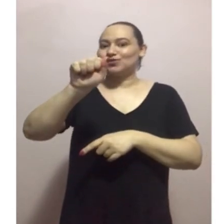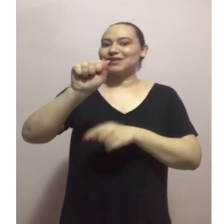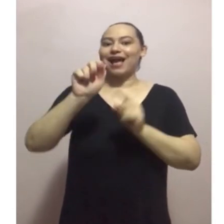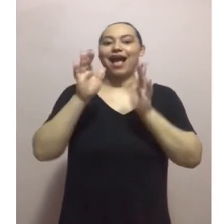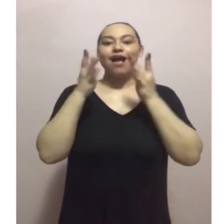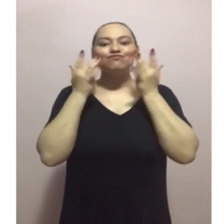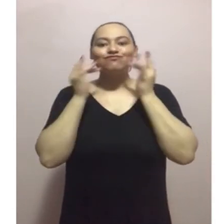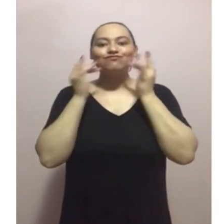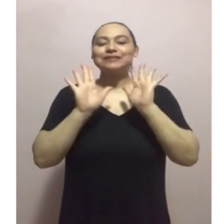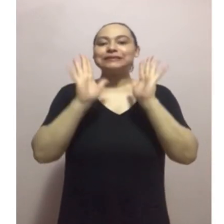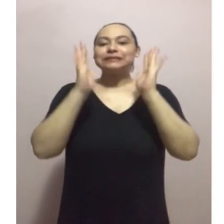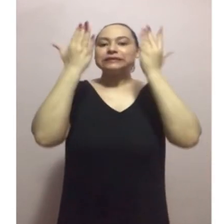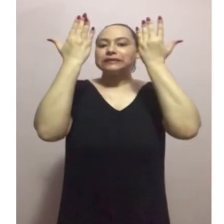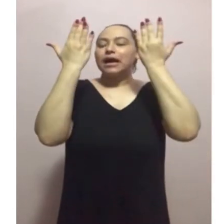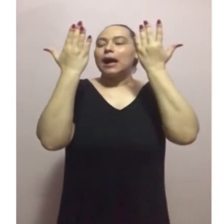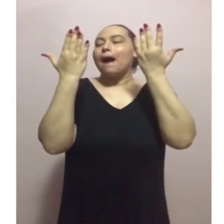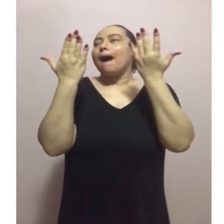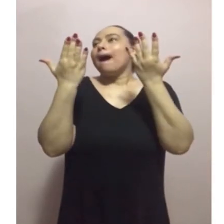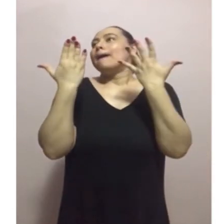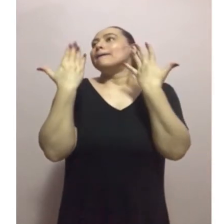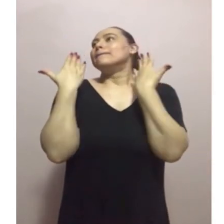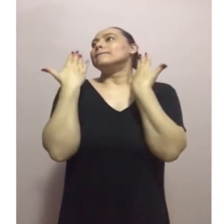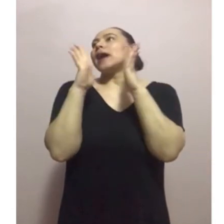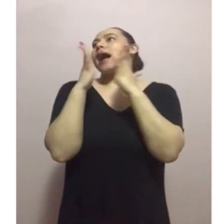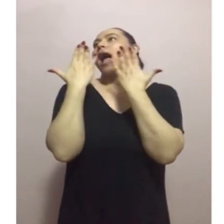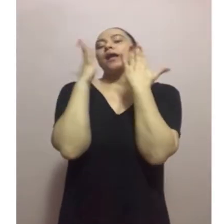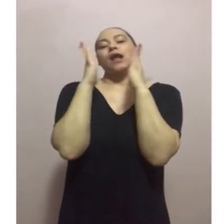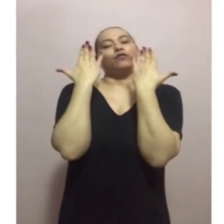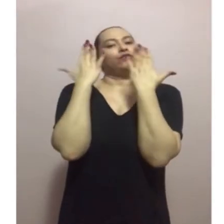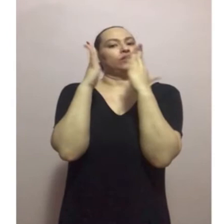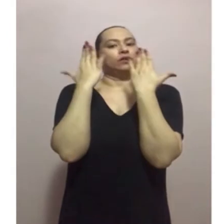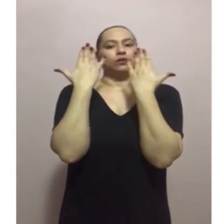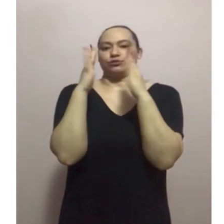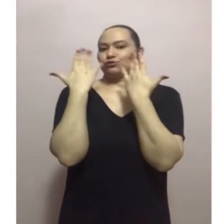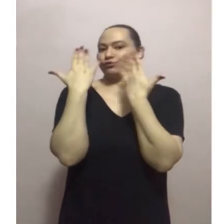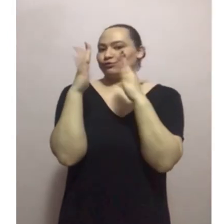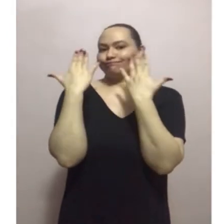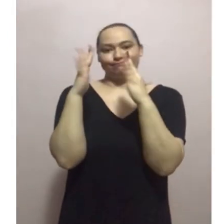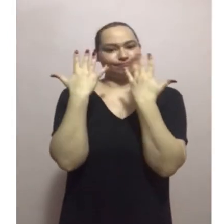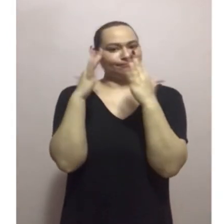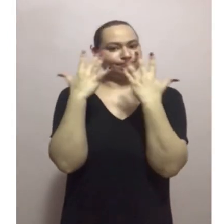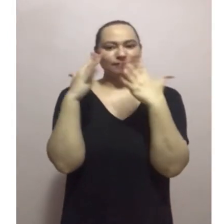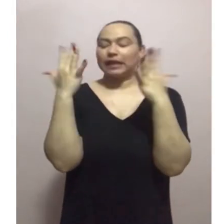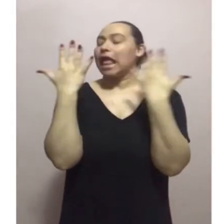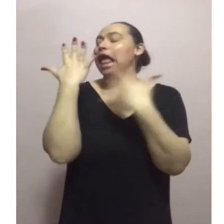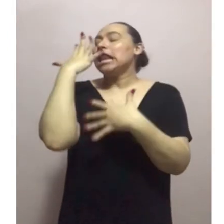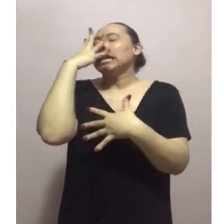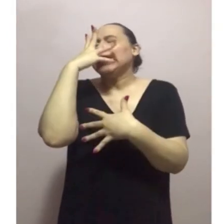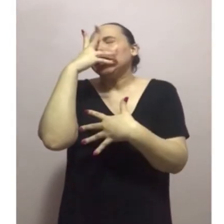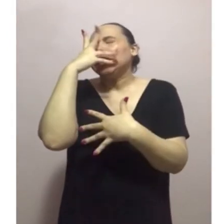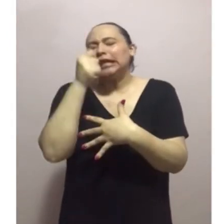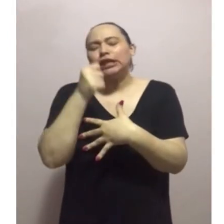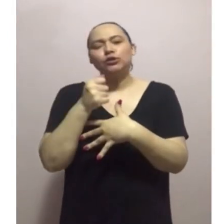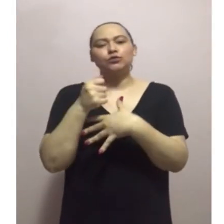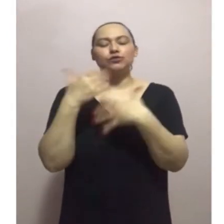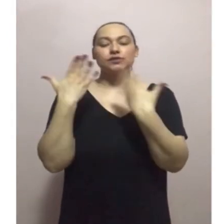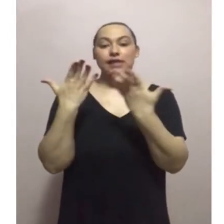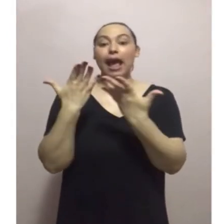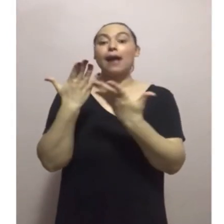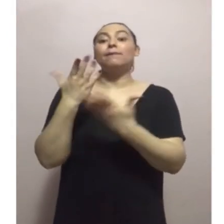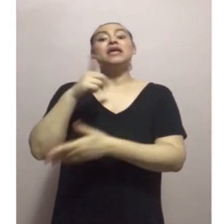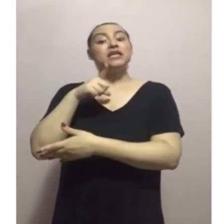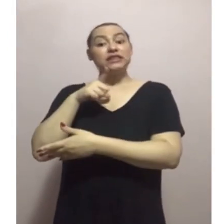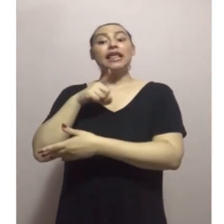fez. Estreou há 2 anos, né, Déia? O Elza, 2, 3 anos, já 3 veio a Belo anos, Horizonte, fez